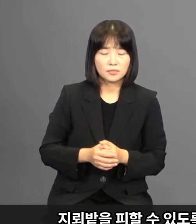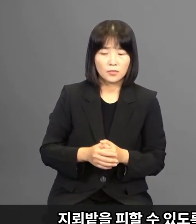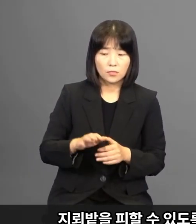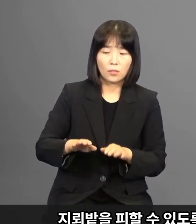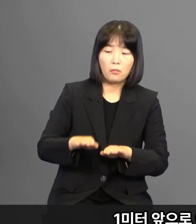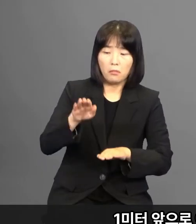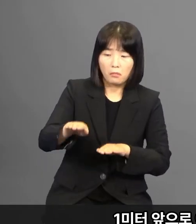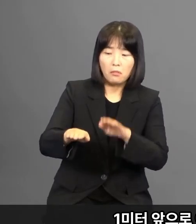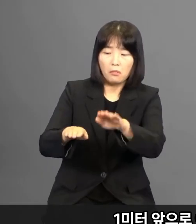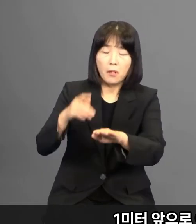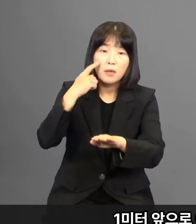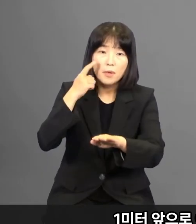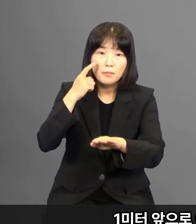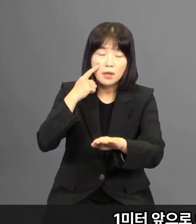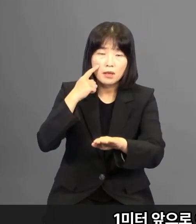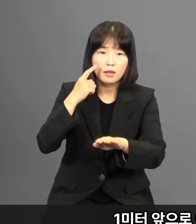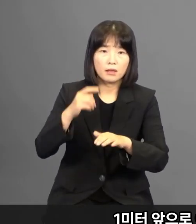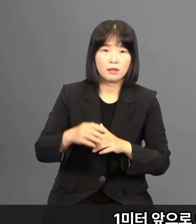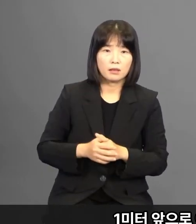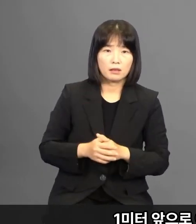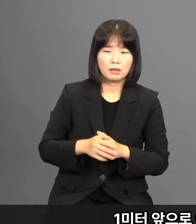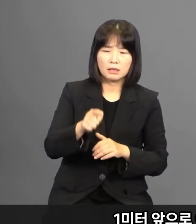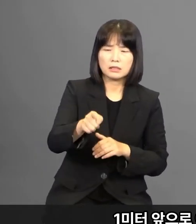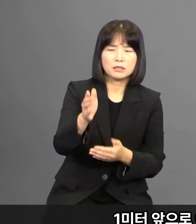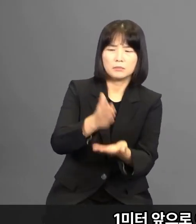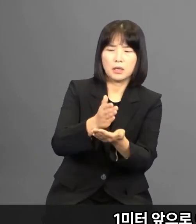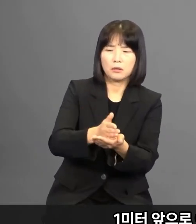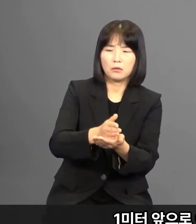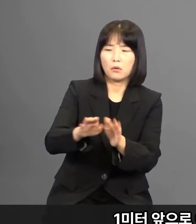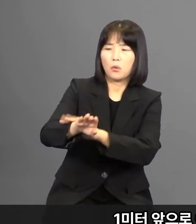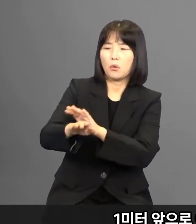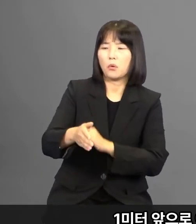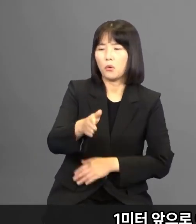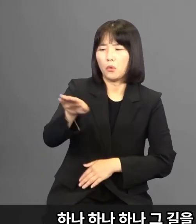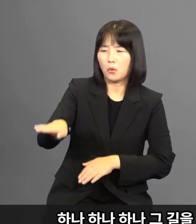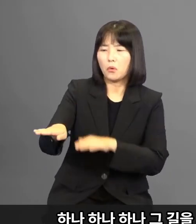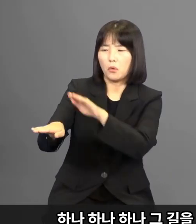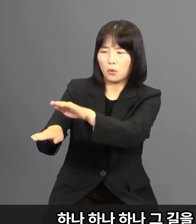내밀어봐. 1m 앞으로. 아니, 거기 말고 오른쪽으로.